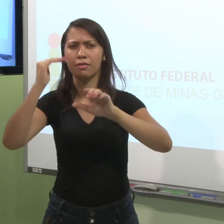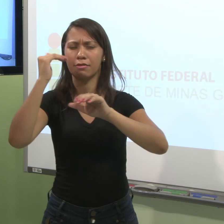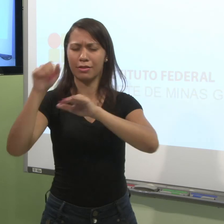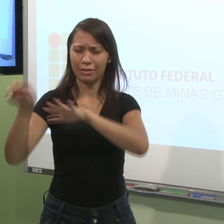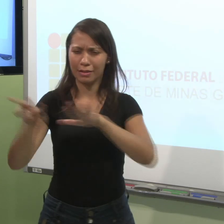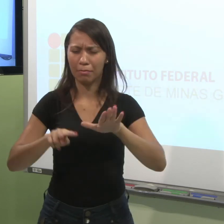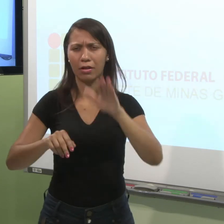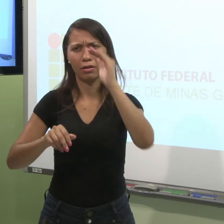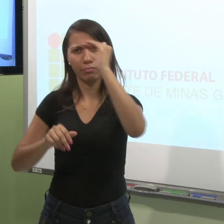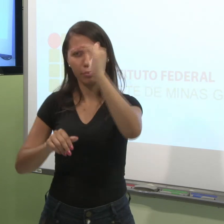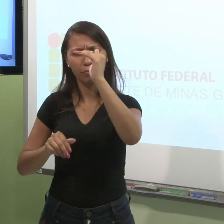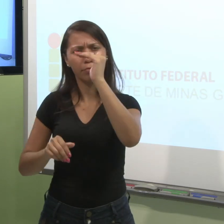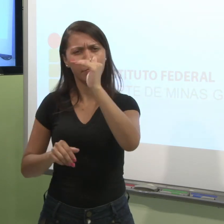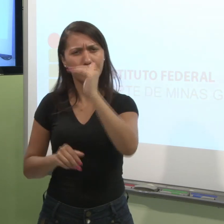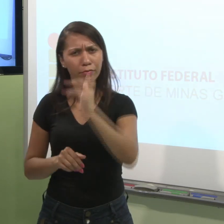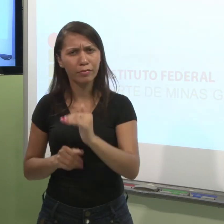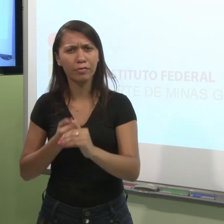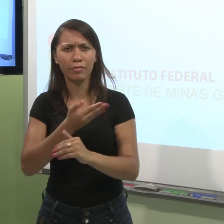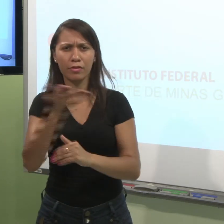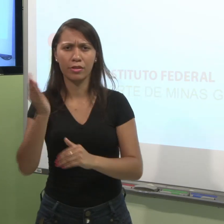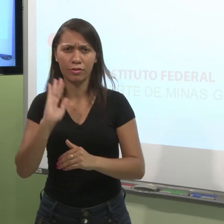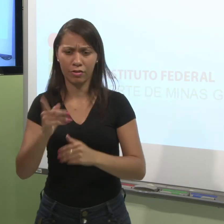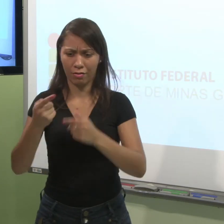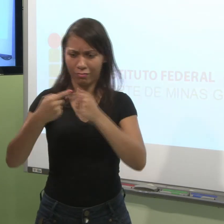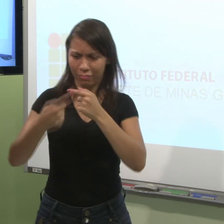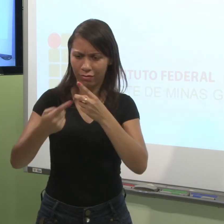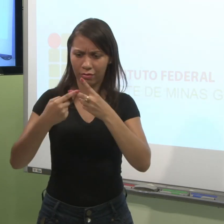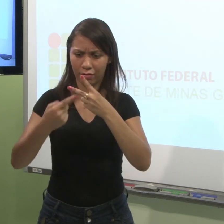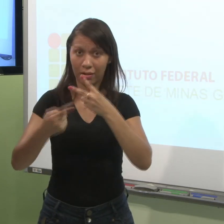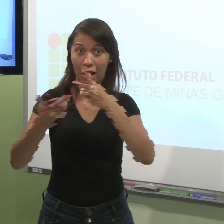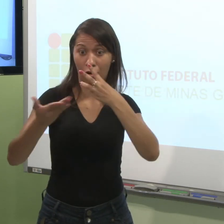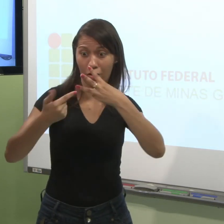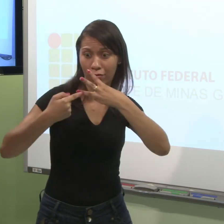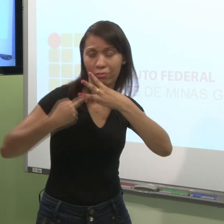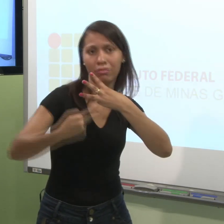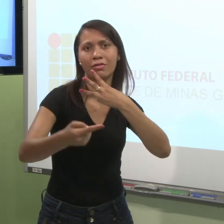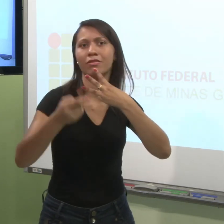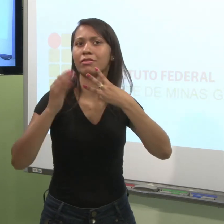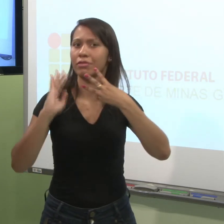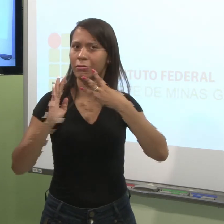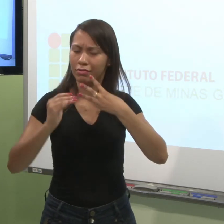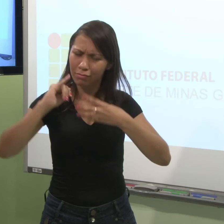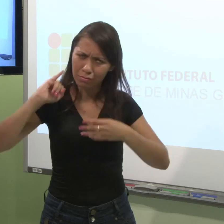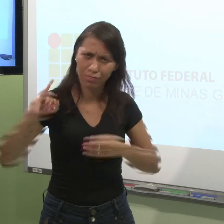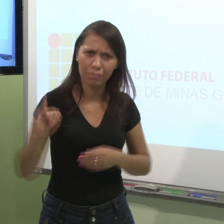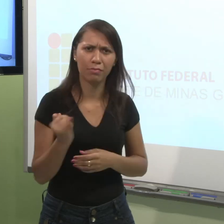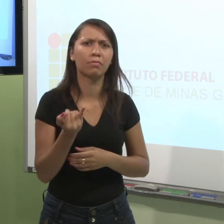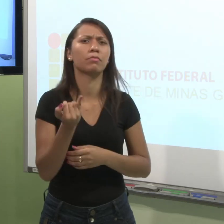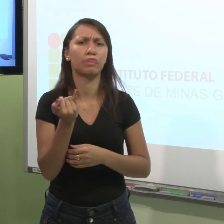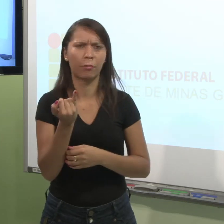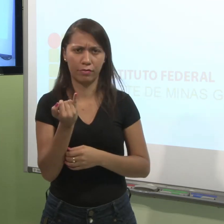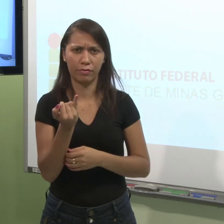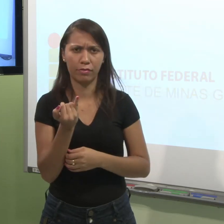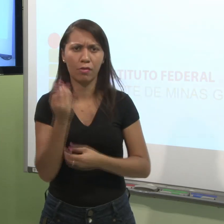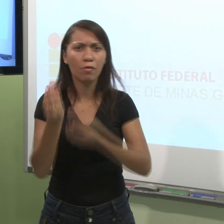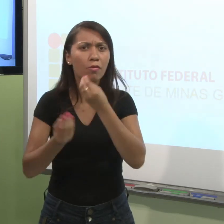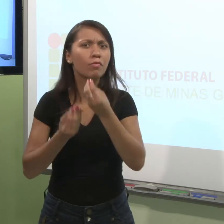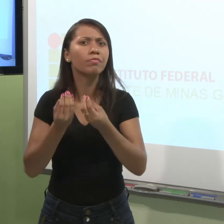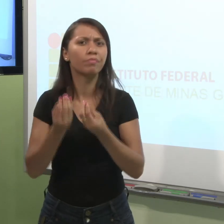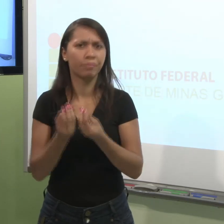estudo. Vocês já estão na terceira semana de estudo, continuem participando, aproveitem os fóruns para comentar a participação do